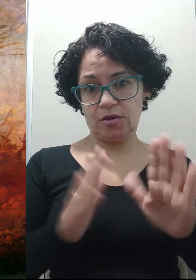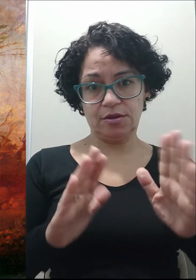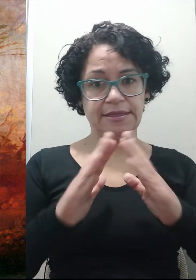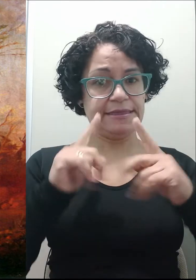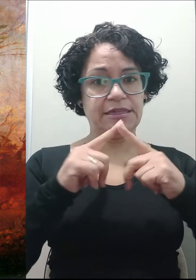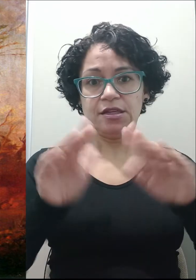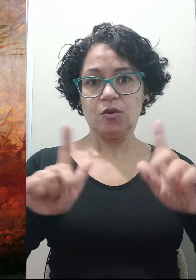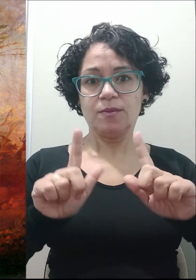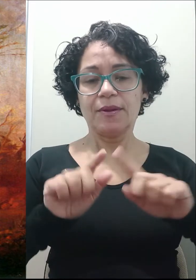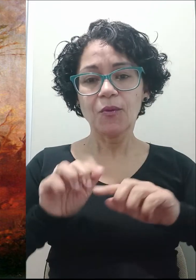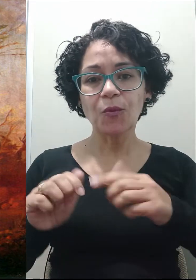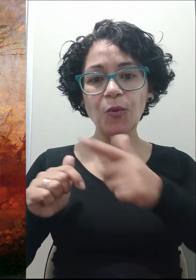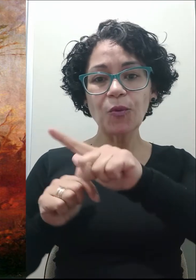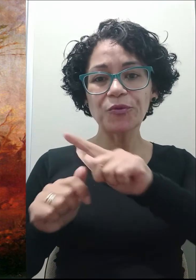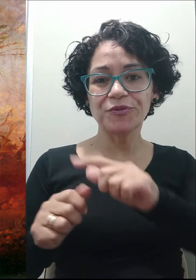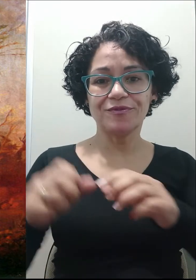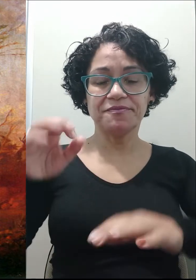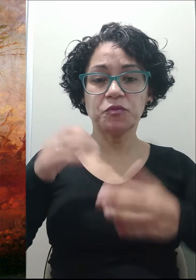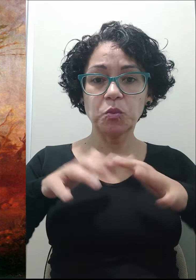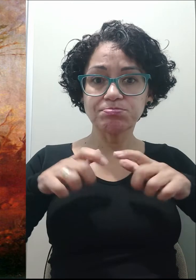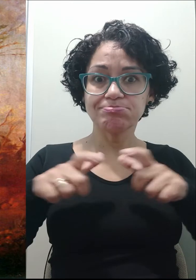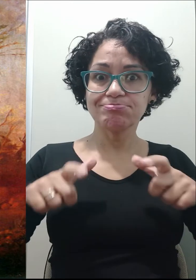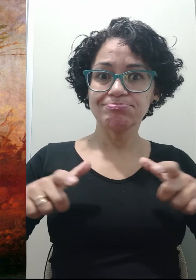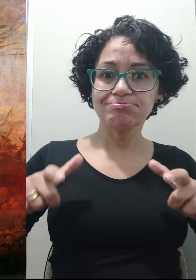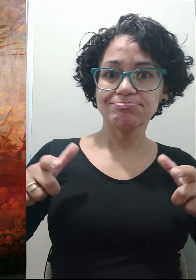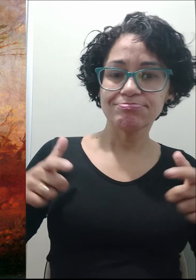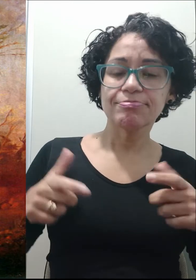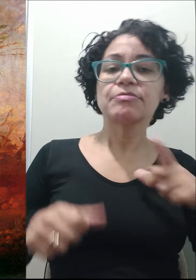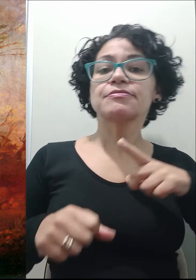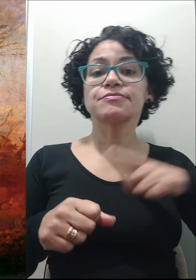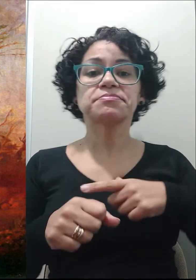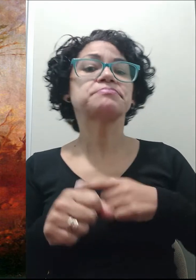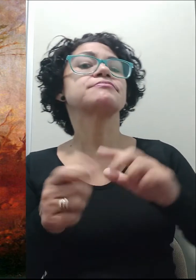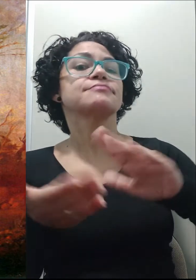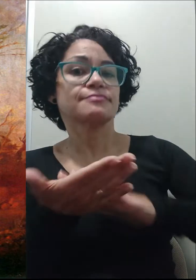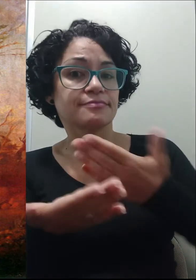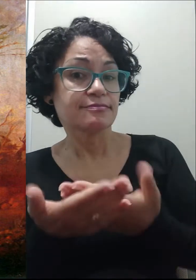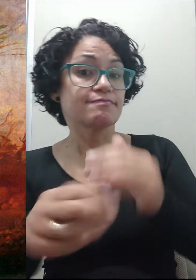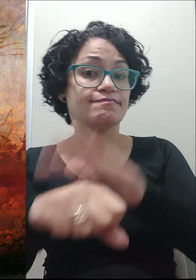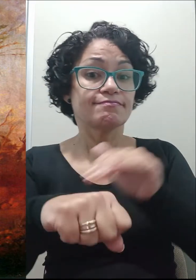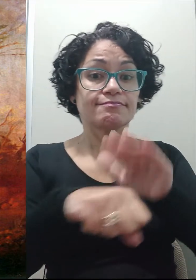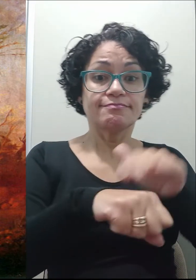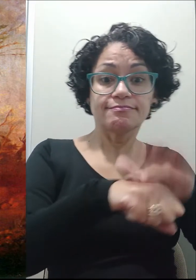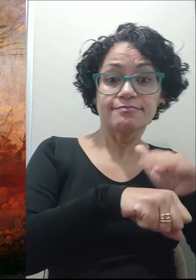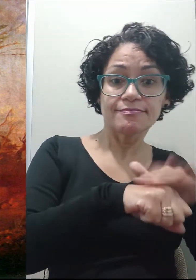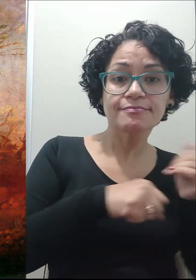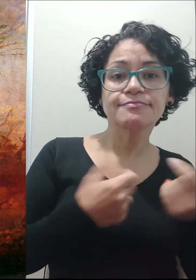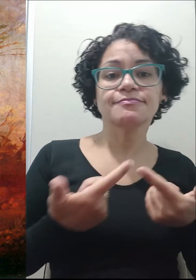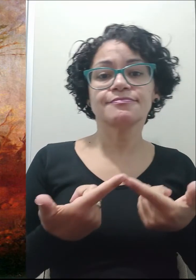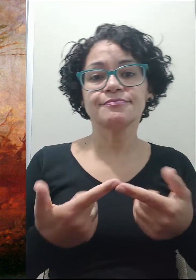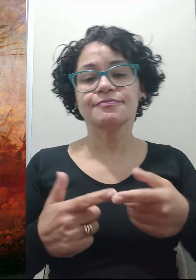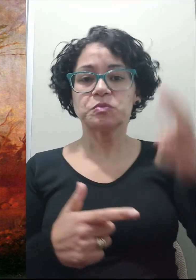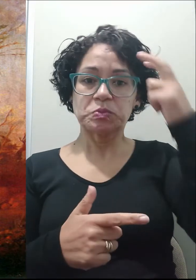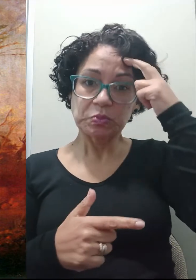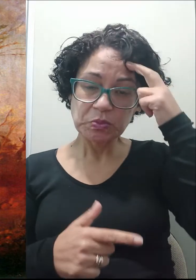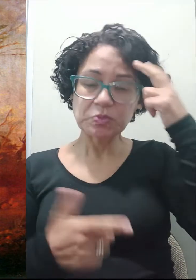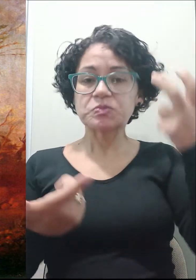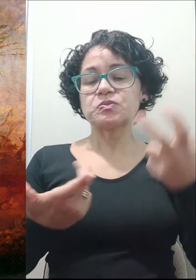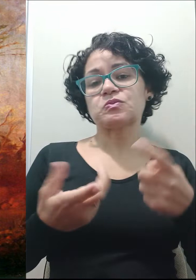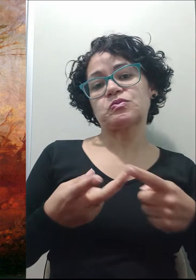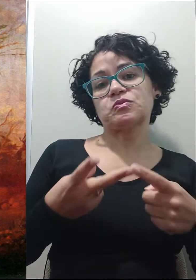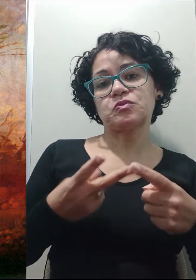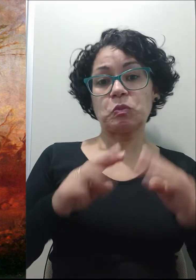daquele educacional, intérpretes estão sendo contratados para eventos culturais e de